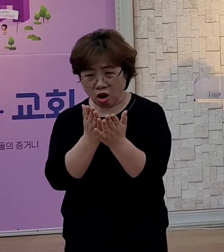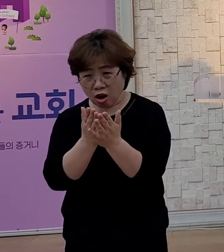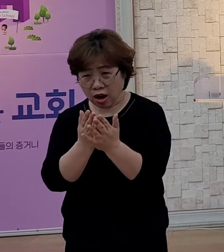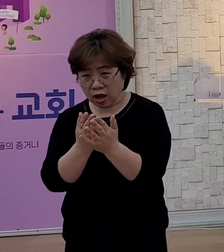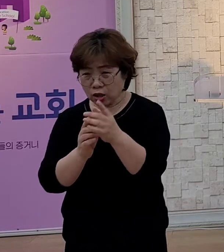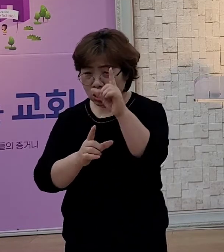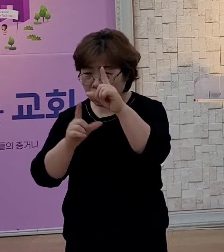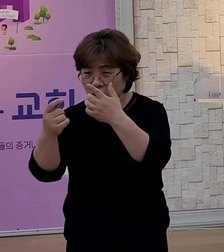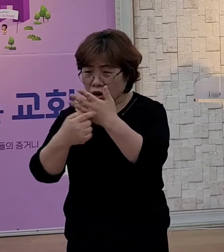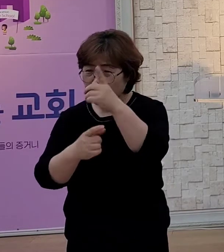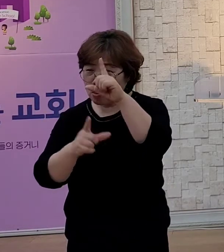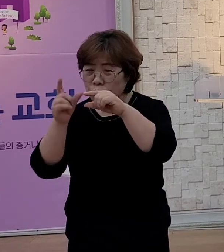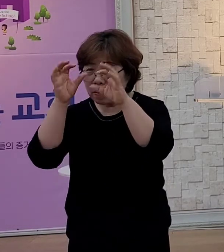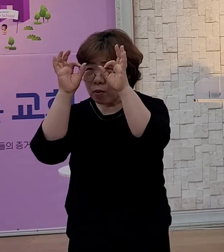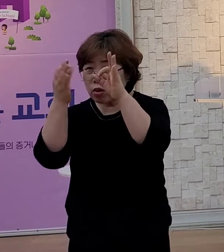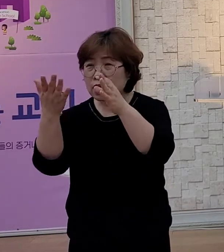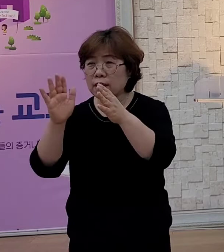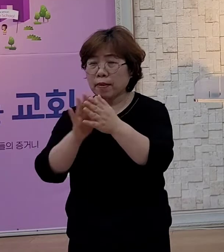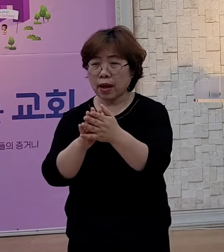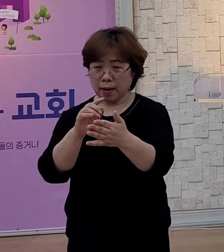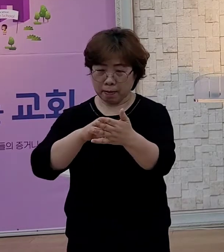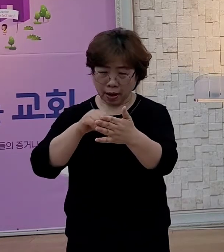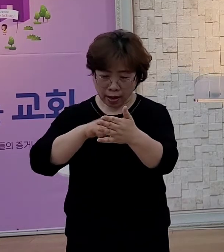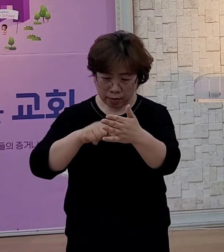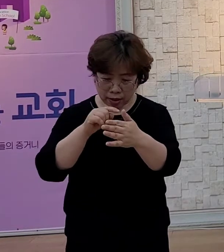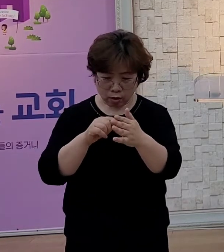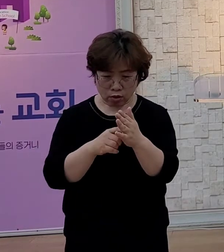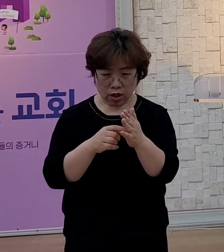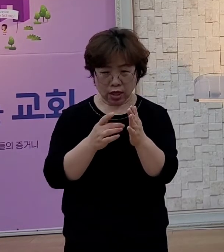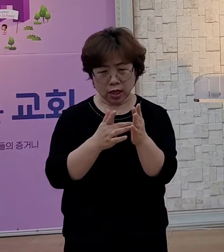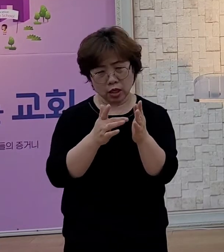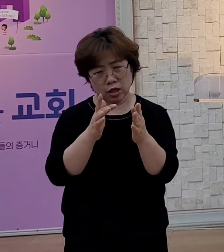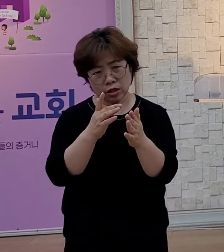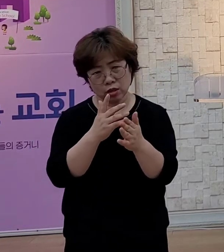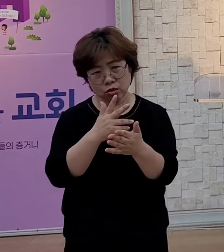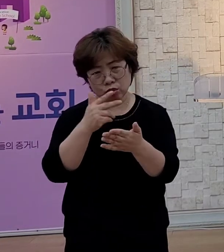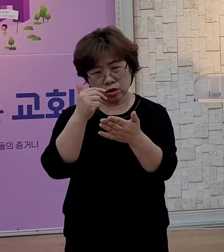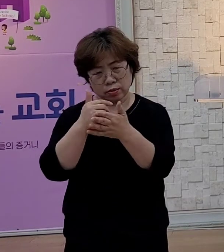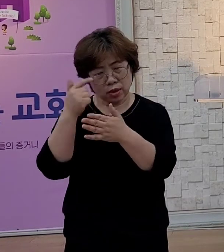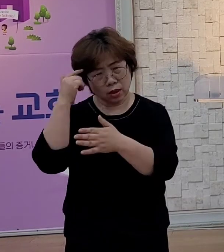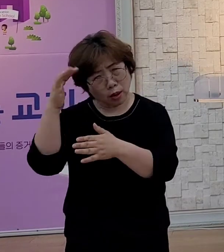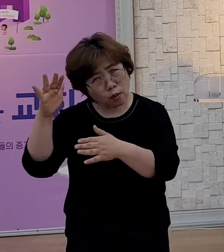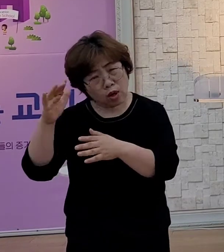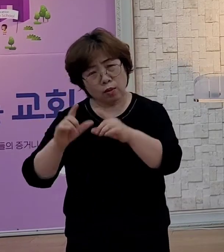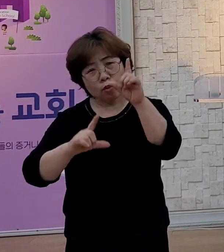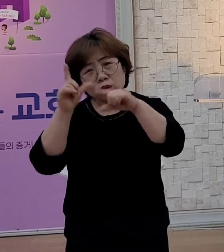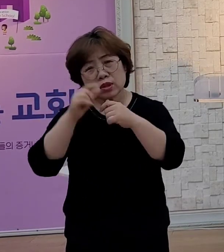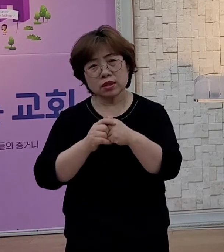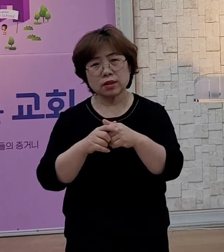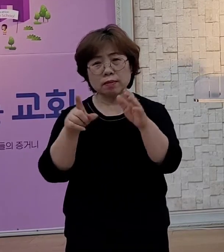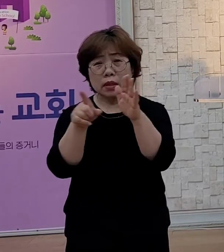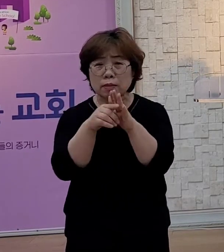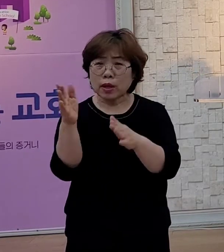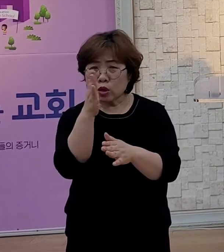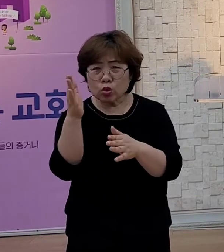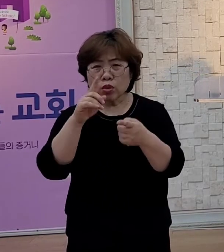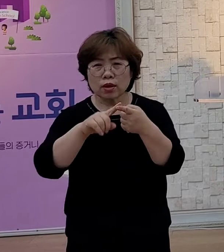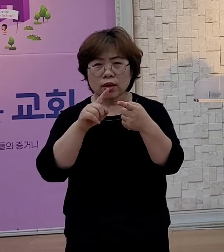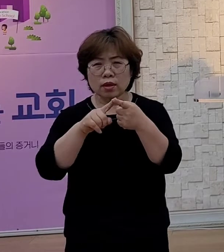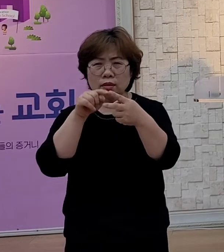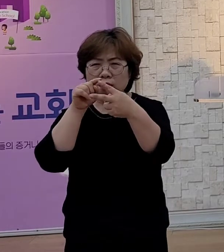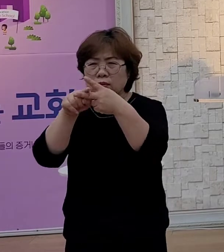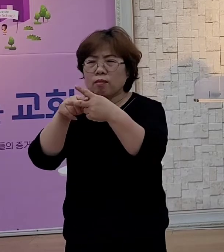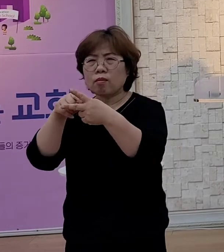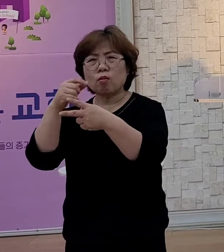얼마나 주님을 사모하는지 그리고 그 사람이 신앙이 어떠한지 이런 부분에 대해서는 사실 우리 잘